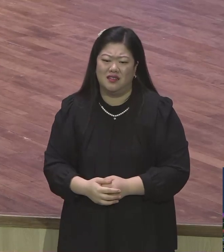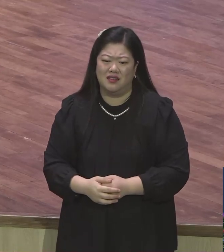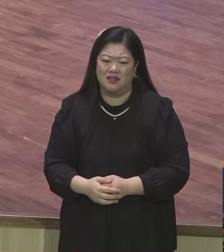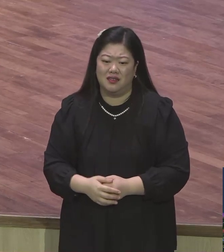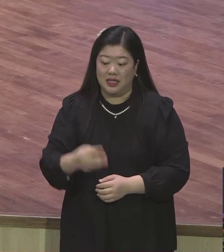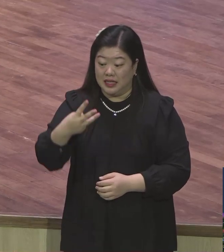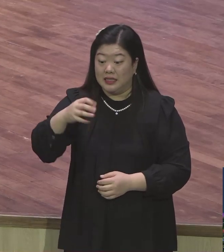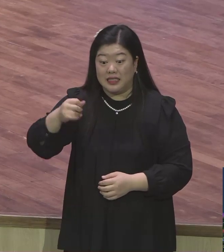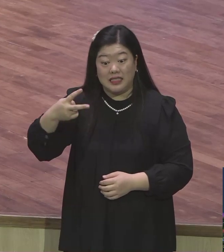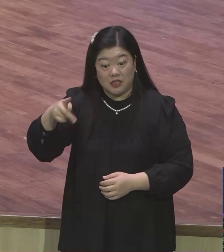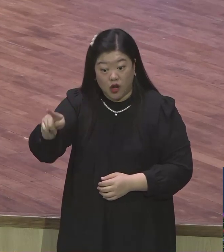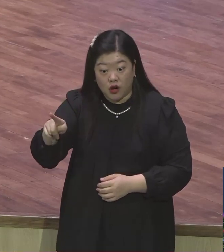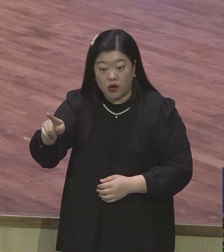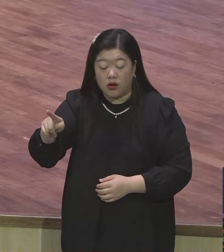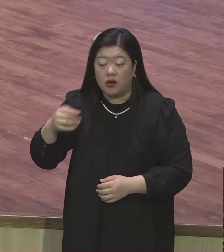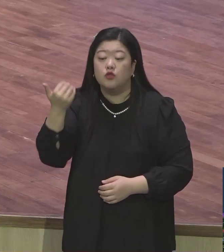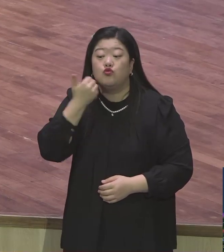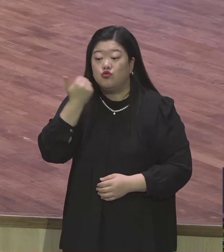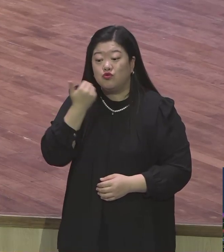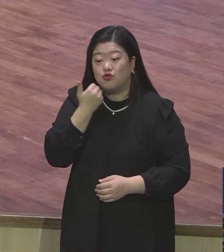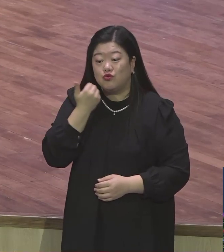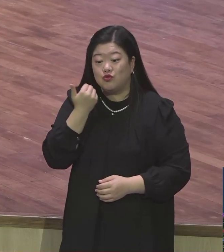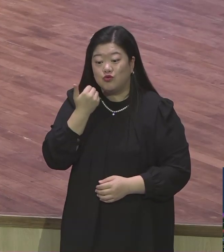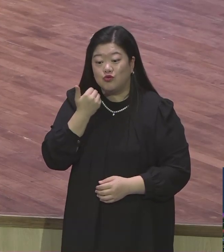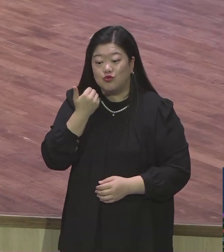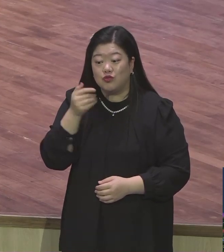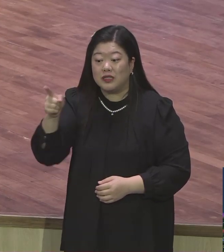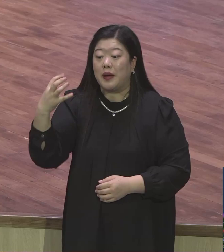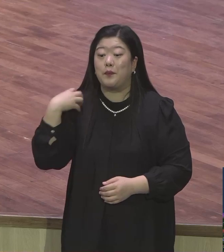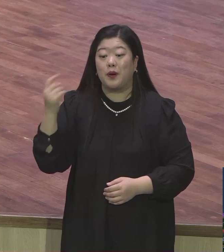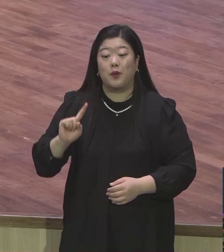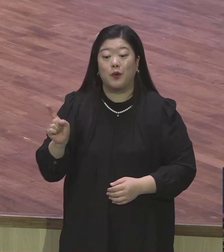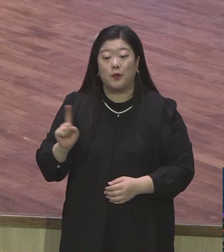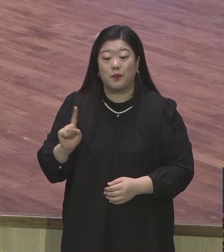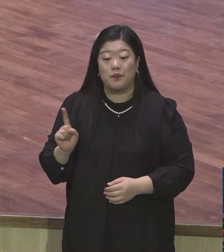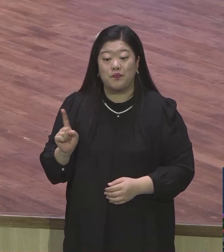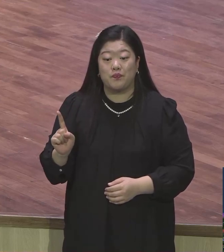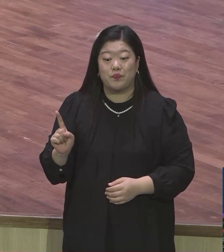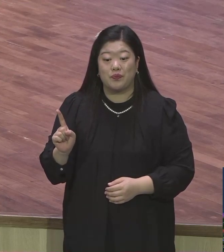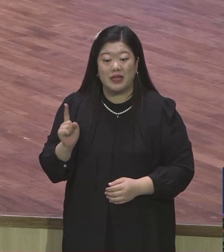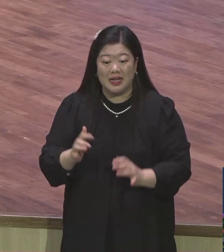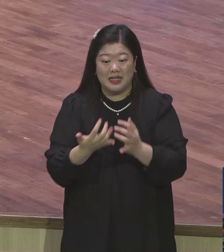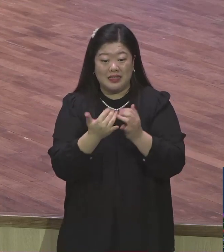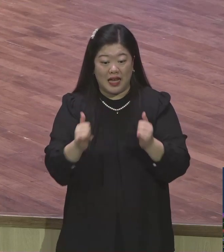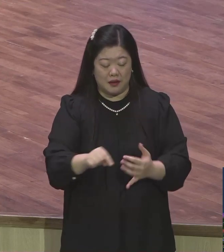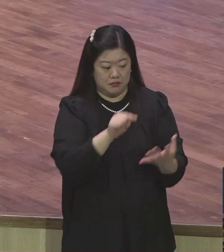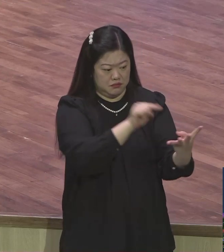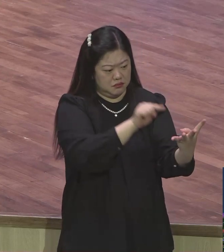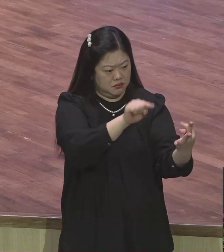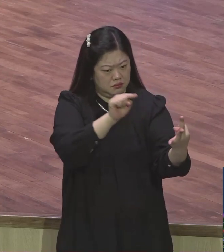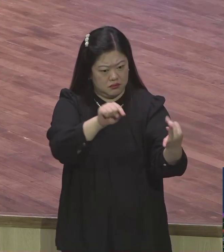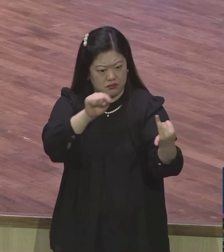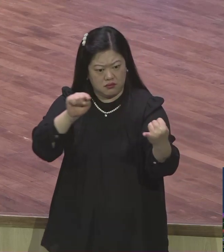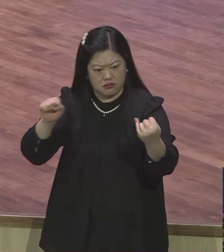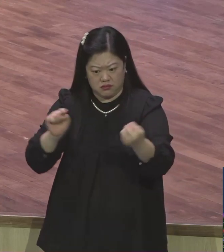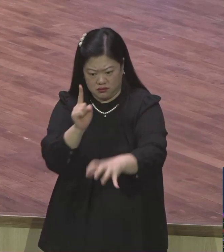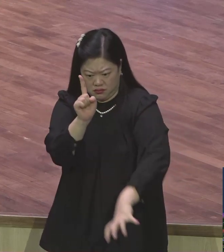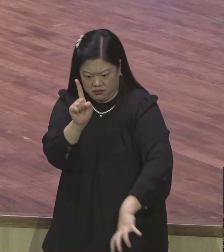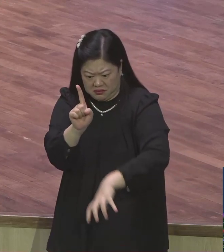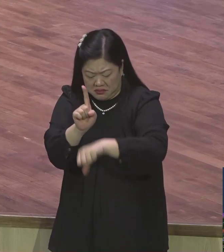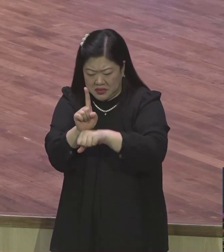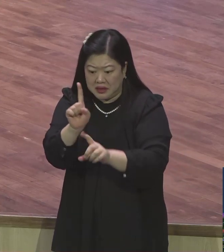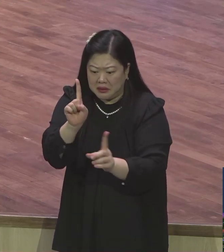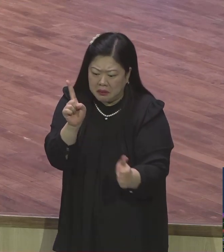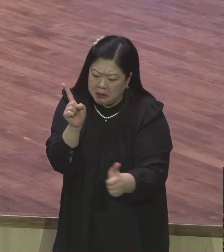모든 것 다 할 줄 아는 게 아니라 얼마나 많은 동역자들을 가지고 있느냐가 능력 있는